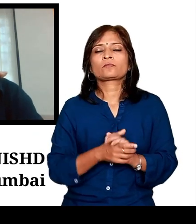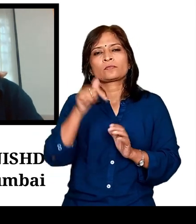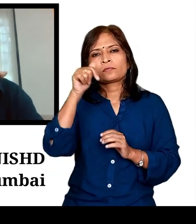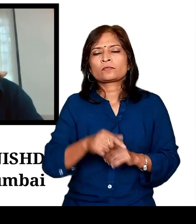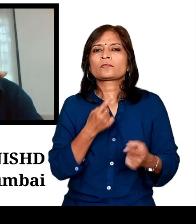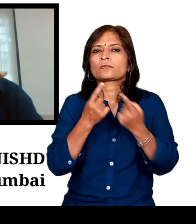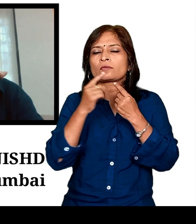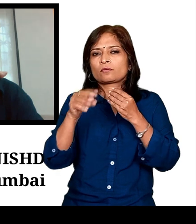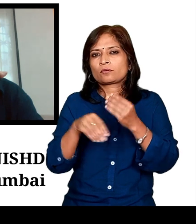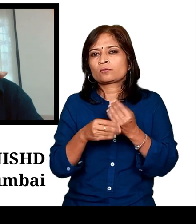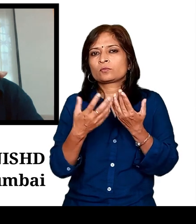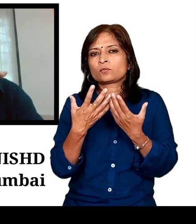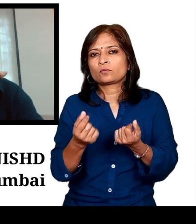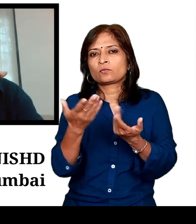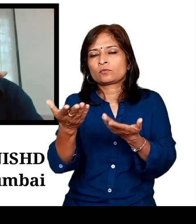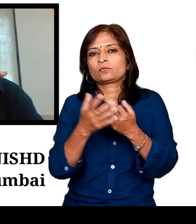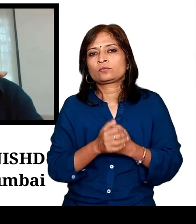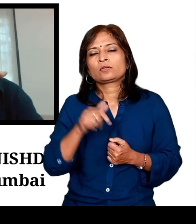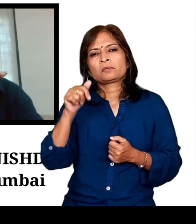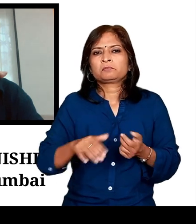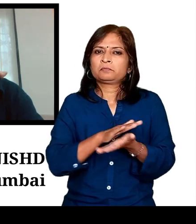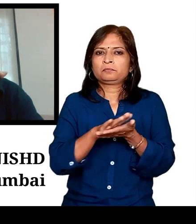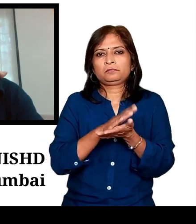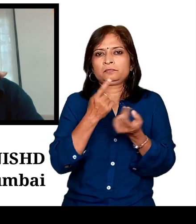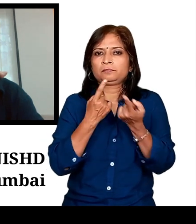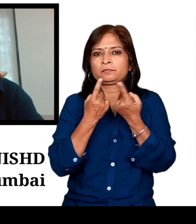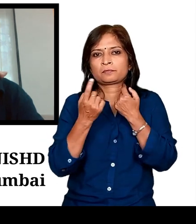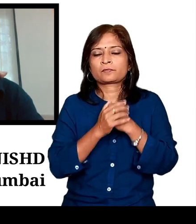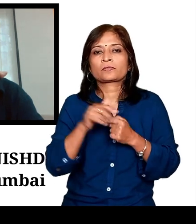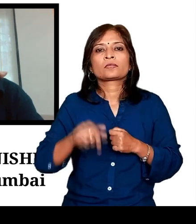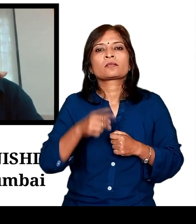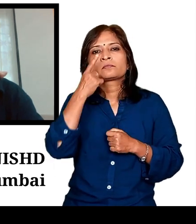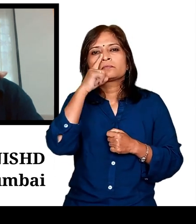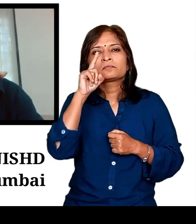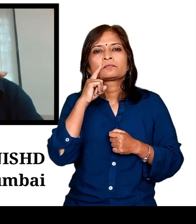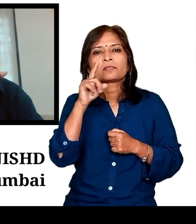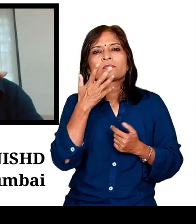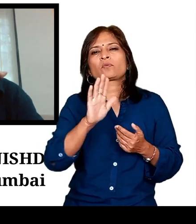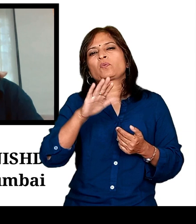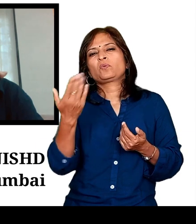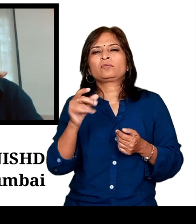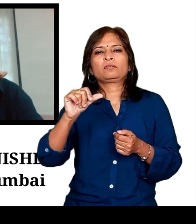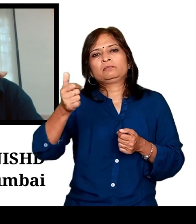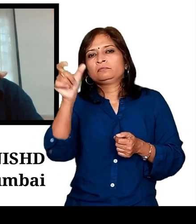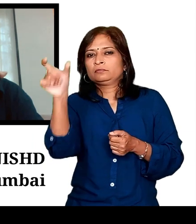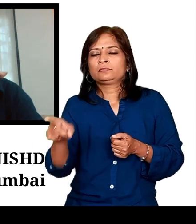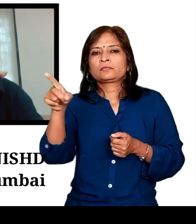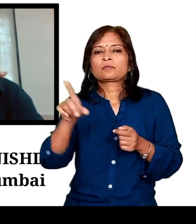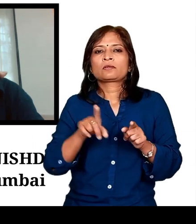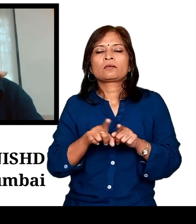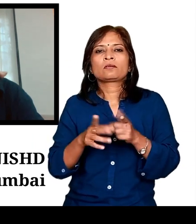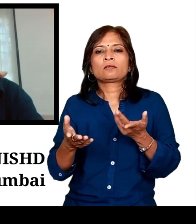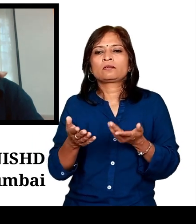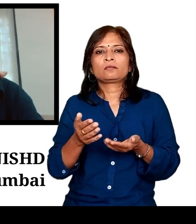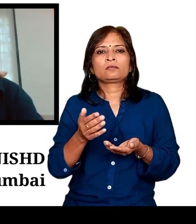एक बात और जानना चाहेंगे कि बहुत ही बेसिक बात है ये कि पेरेंट्स को या किसी व्यक्ति को ये कैसे पता चले कि उसका